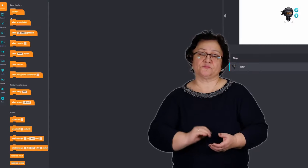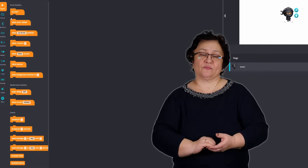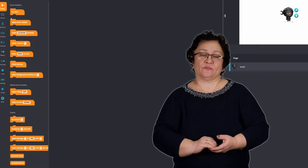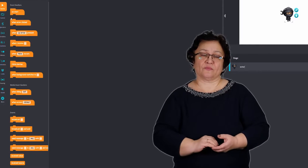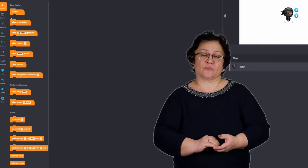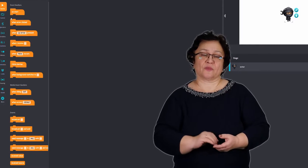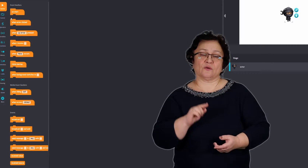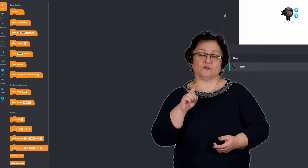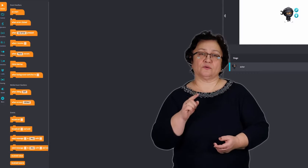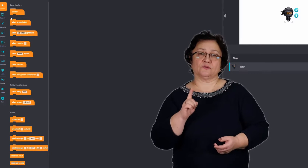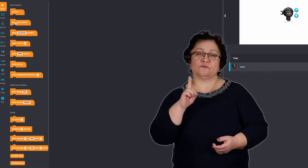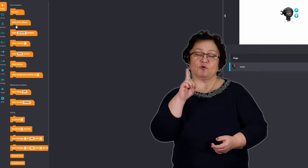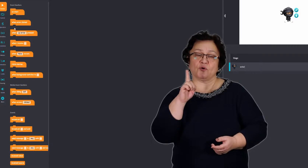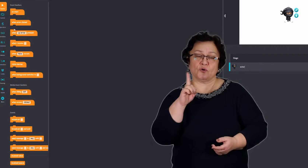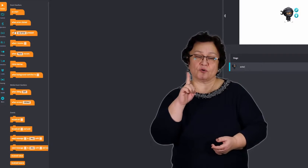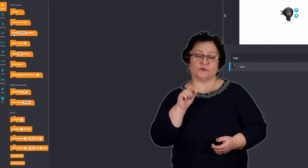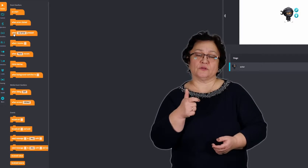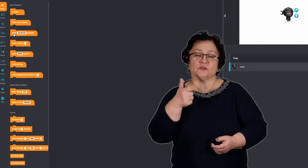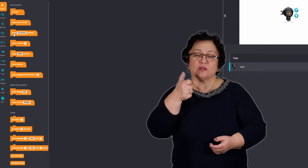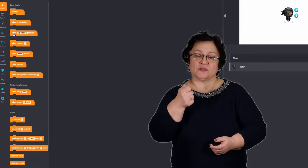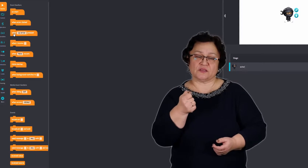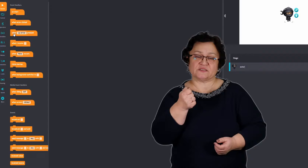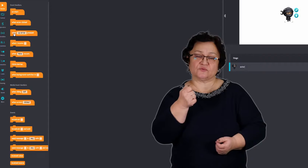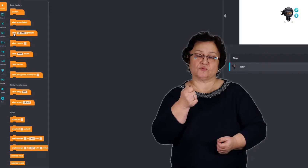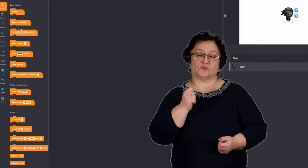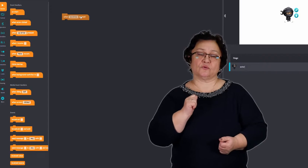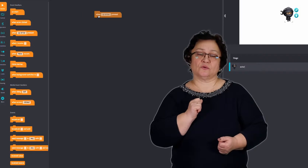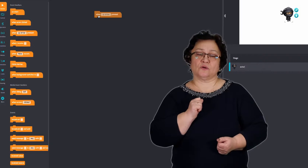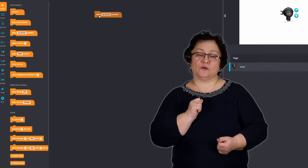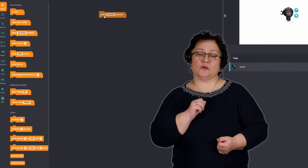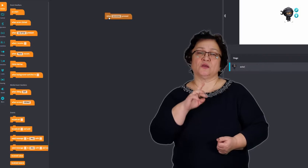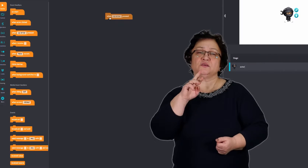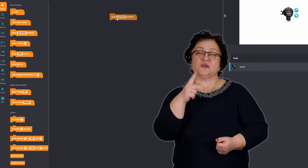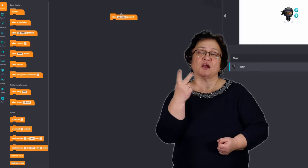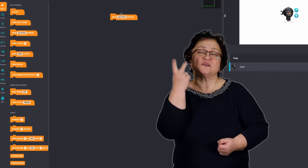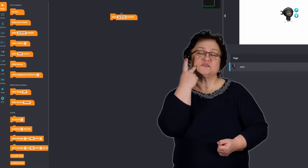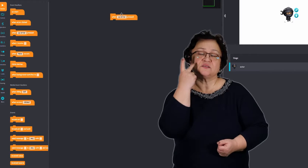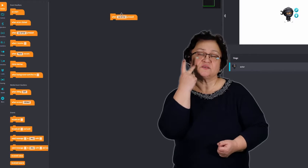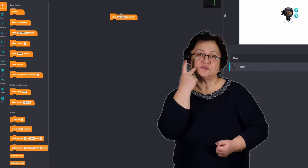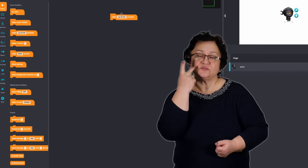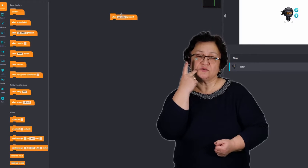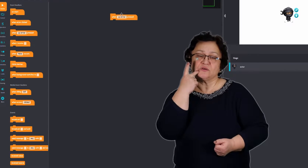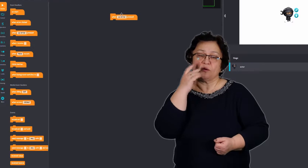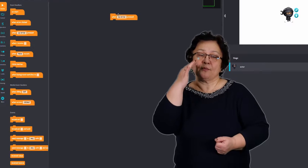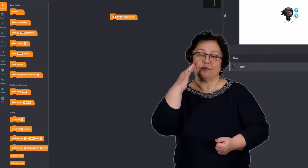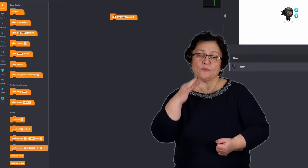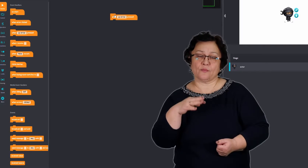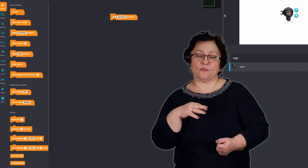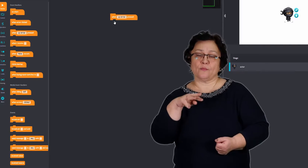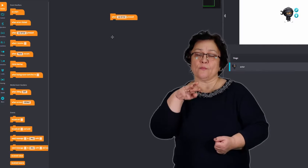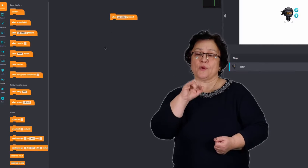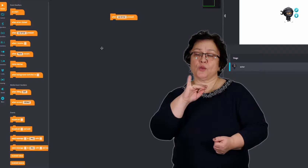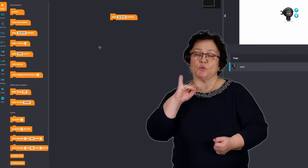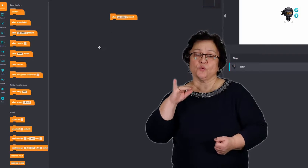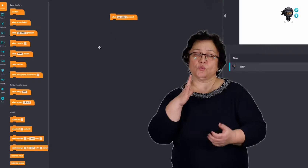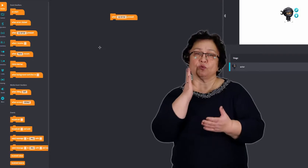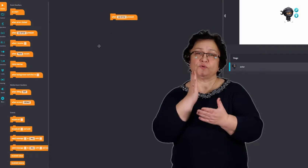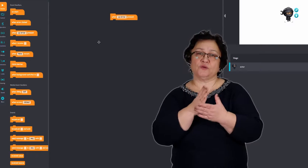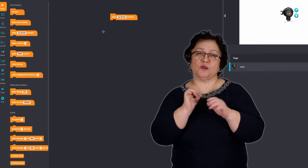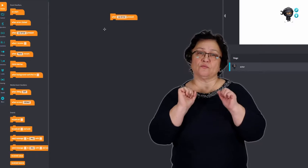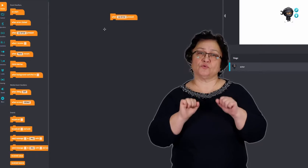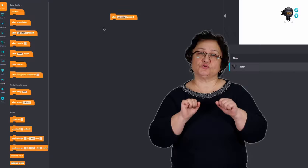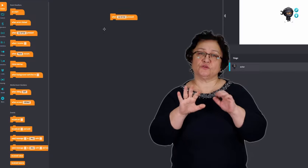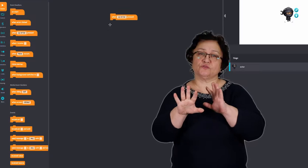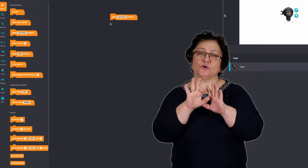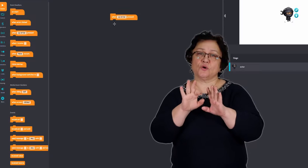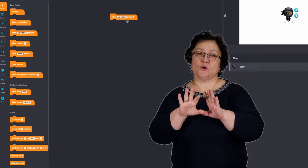Arrow Pressed, коли стрілочку вгору натиснуто. Як завжди, в білому меню в Тінкері